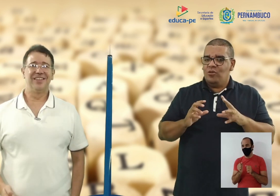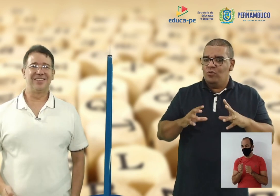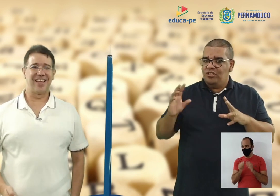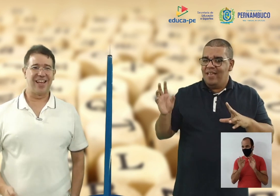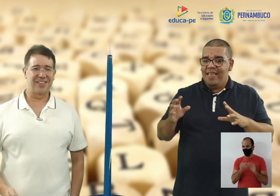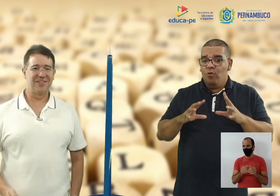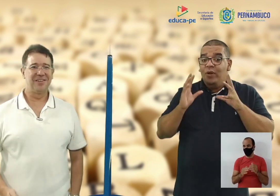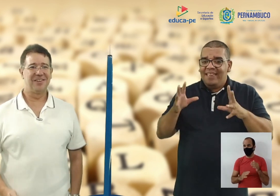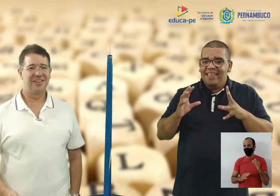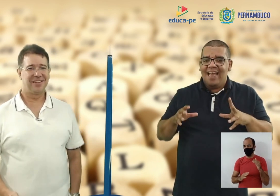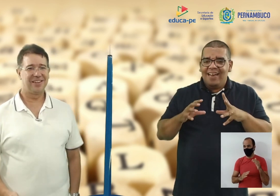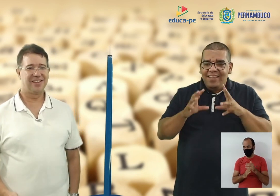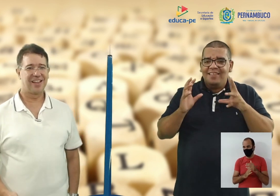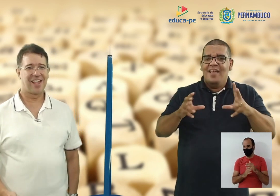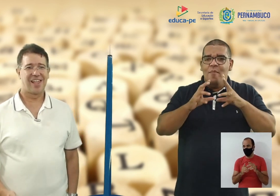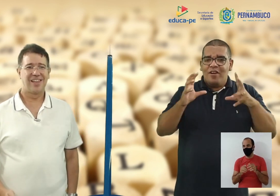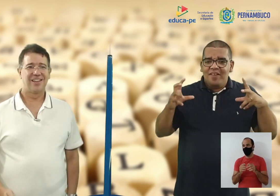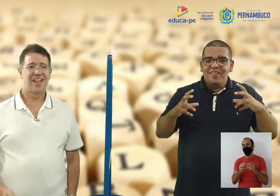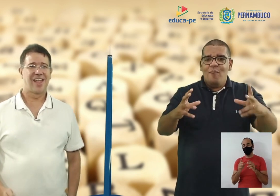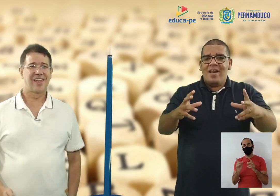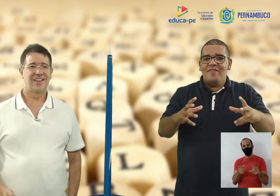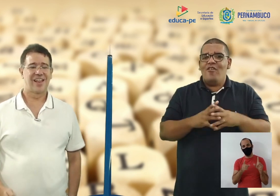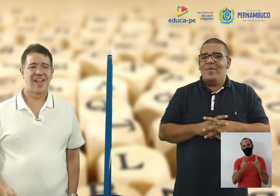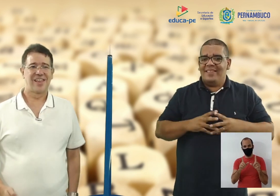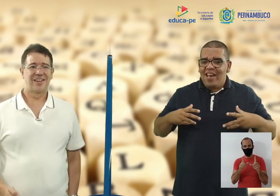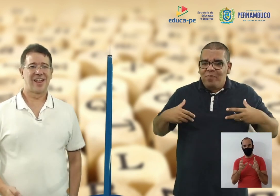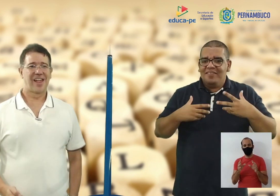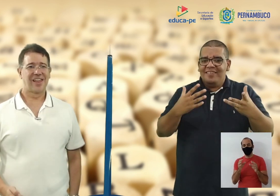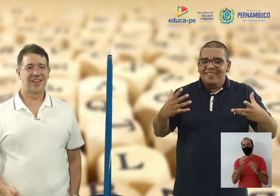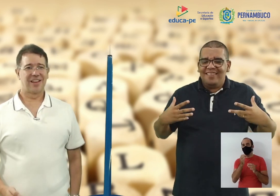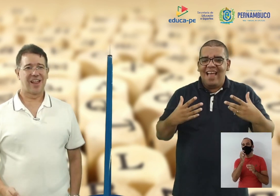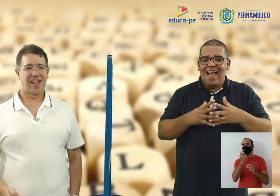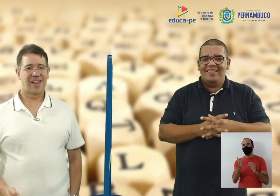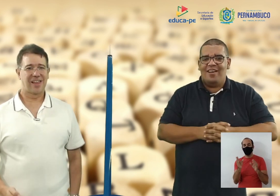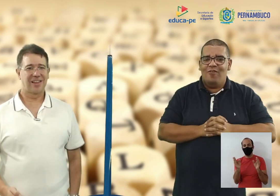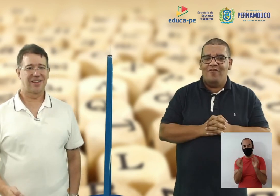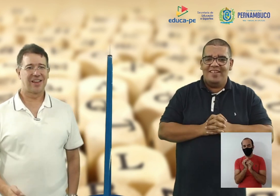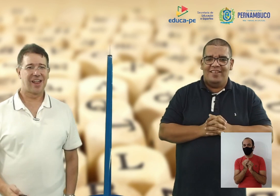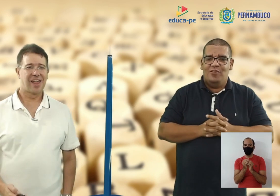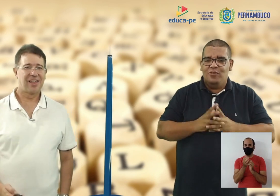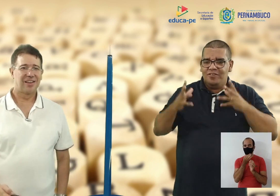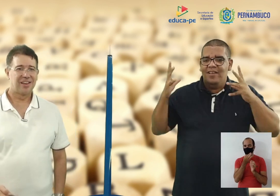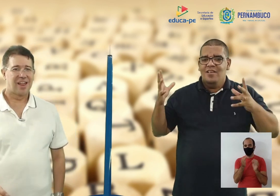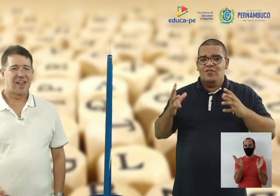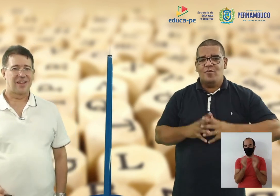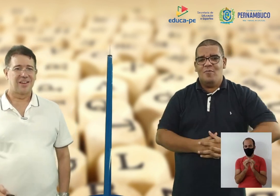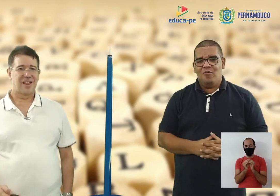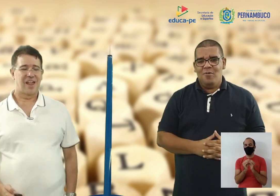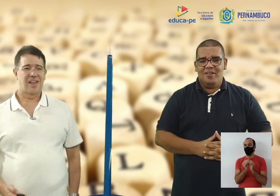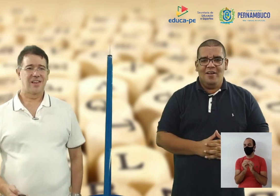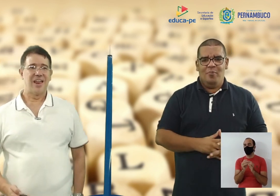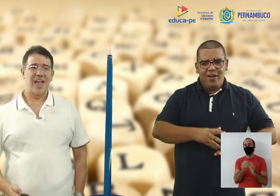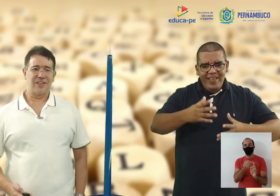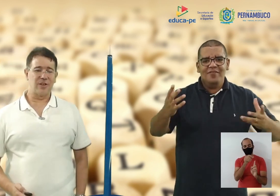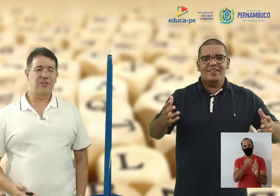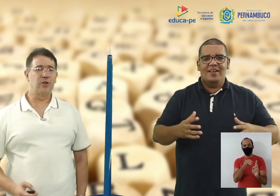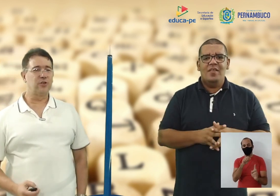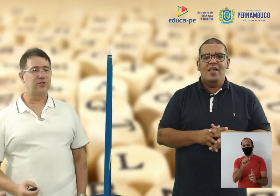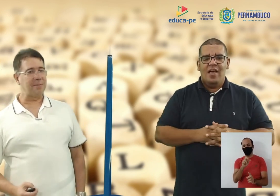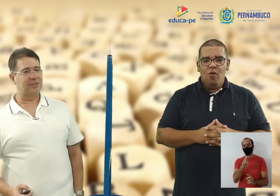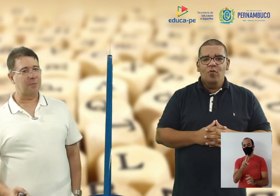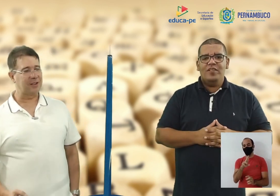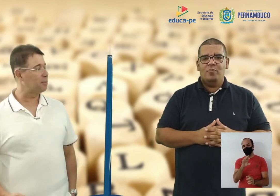da antologia aí, o Itinerante, para fazer um breve comentário para a gente encerrar essa conversa de hoje sobre o Mauro Mota. Pode ir